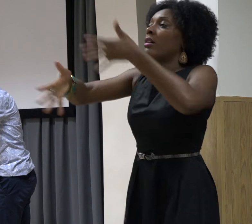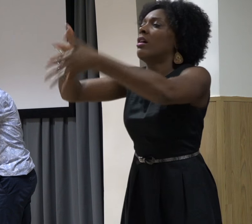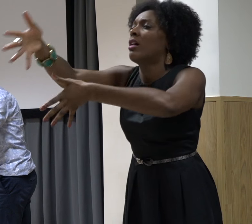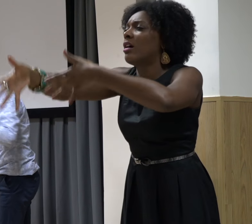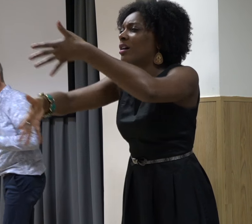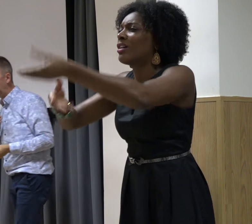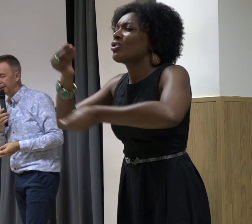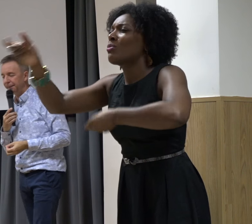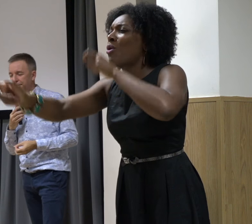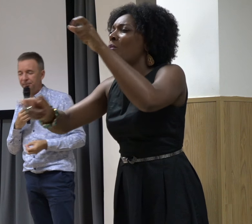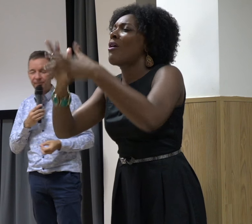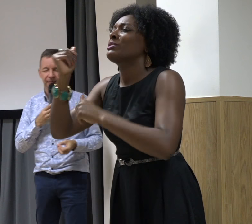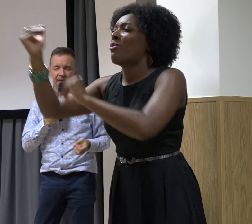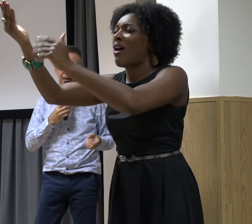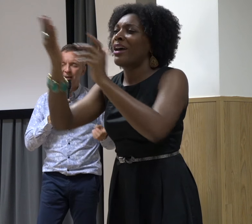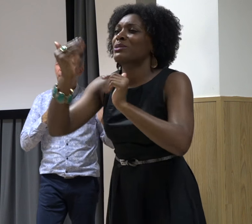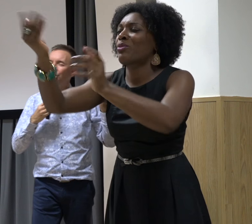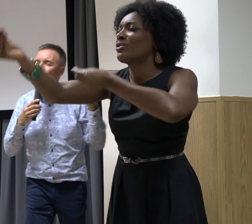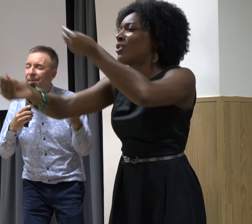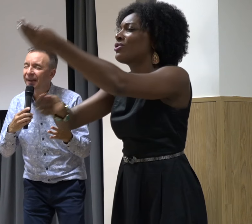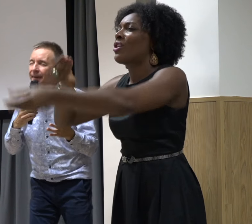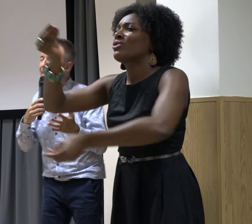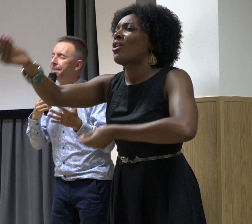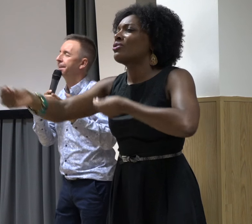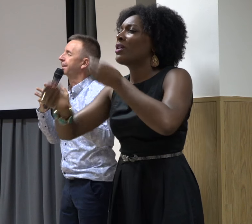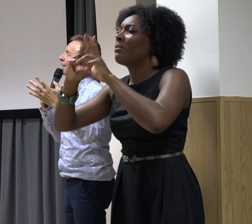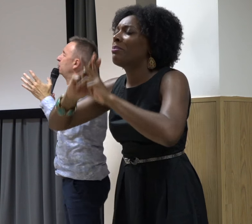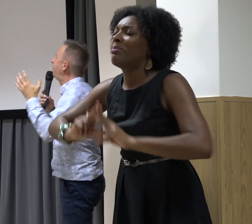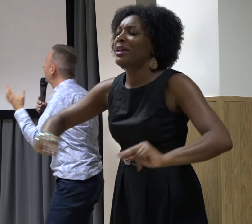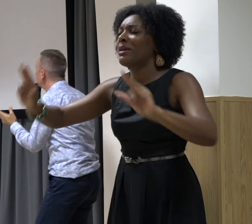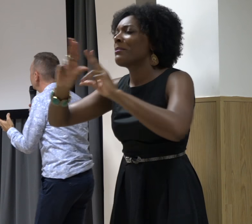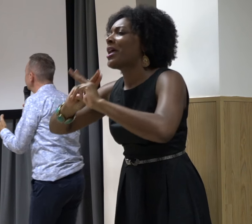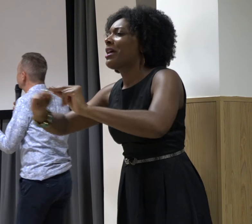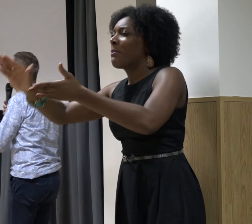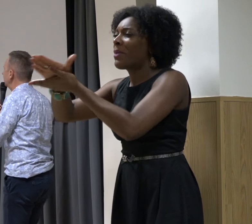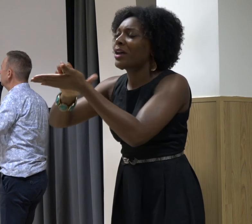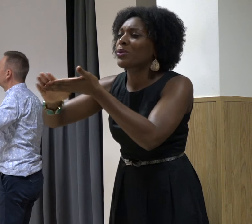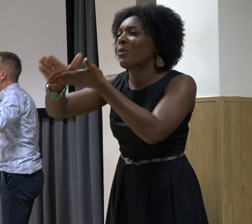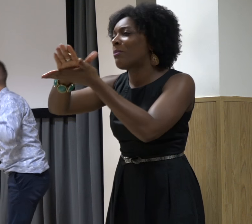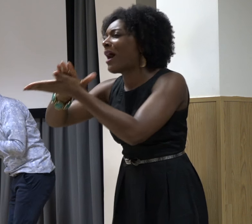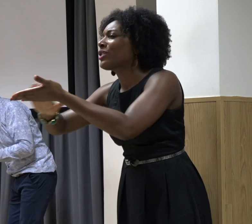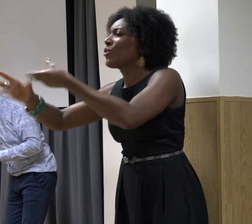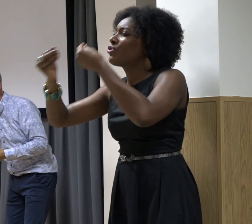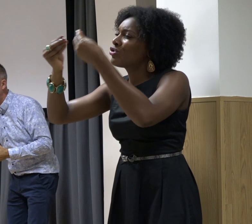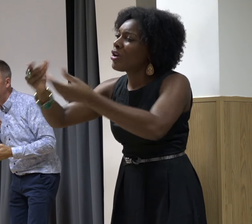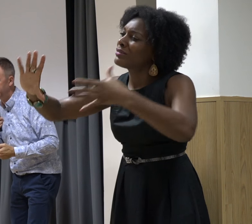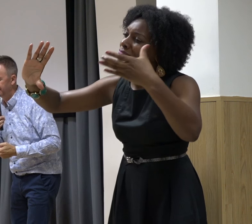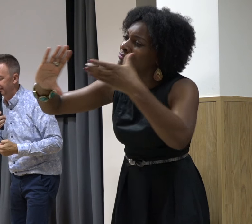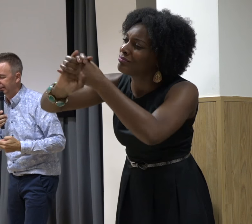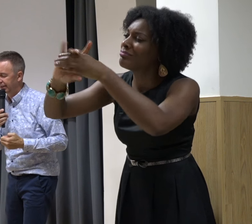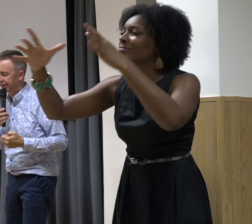Apporte les mots d'espoir, de paix, de pardon, de